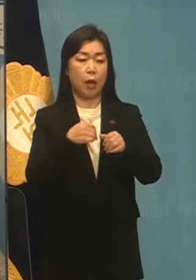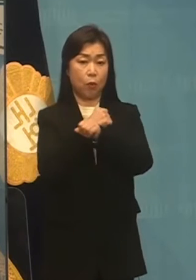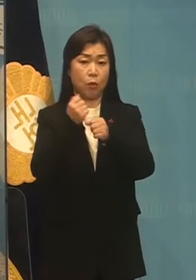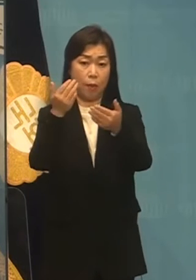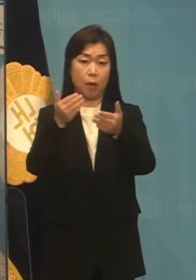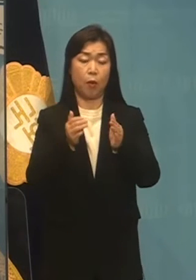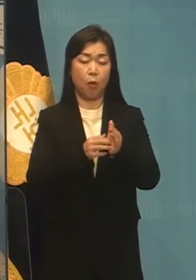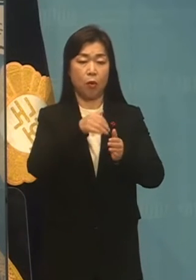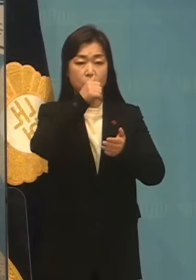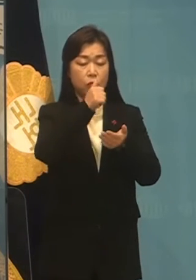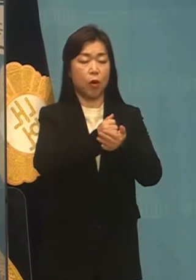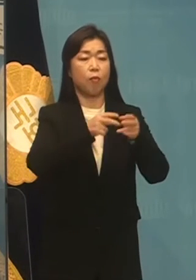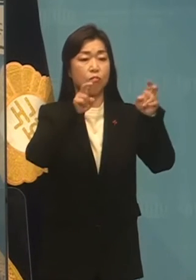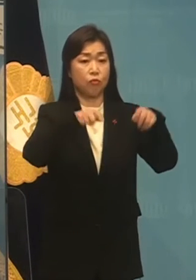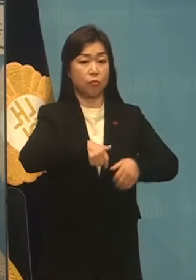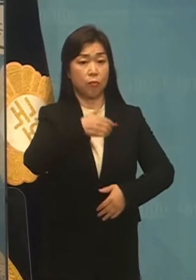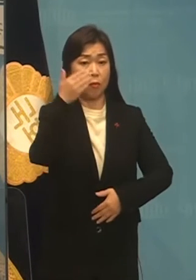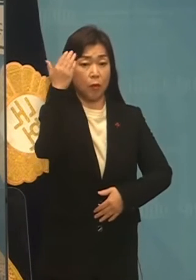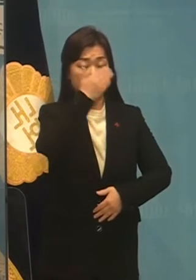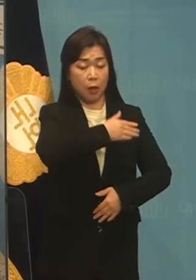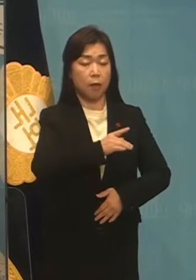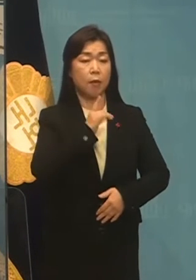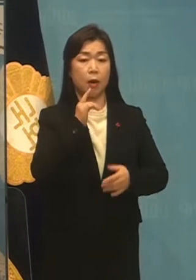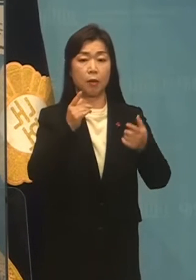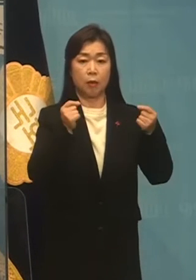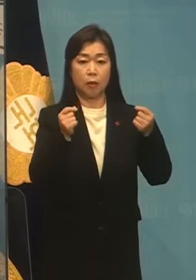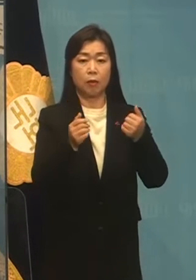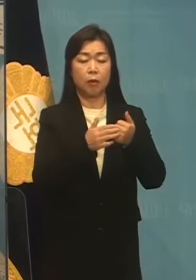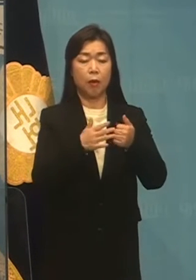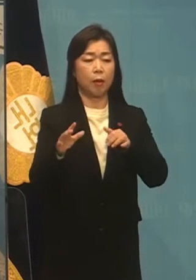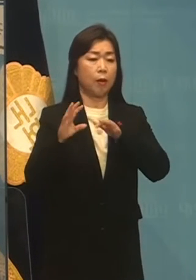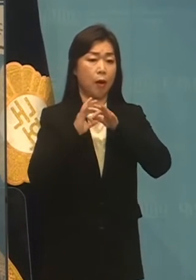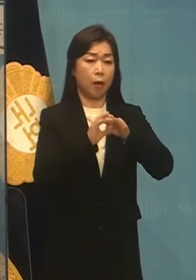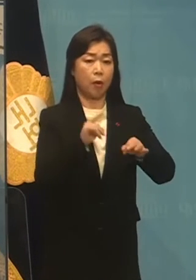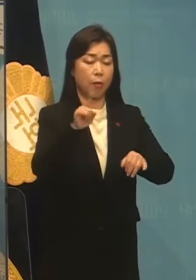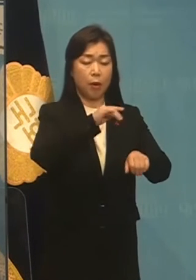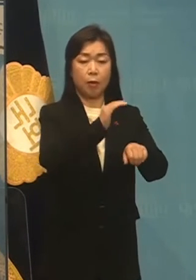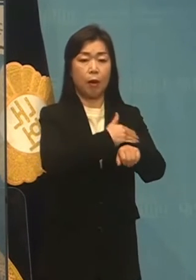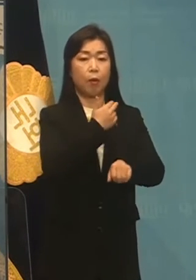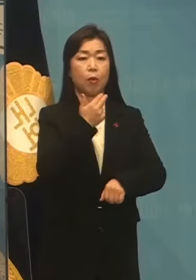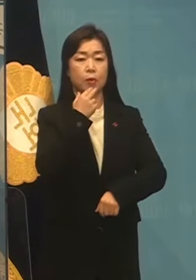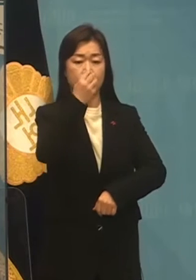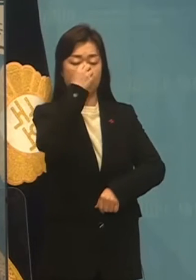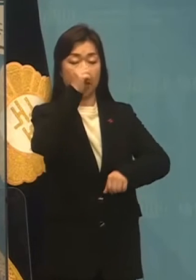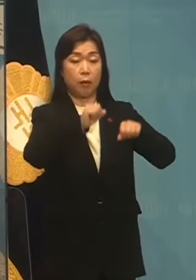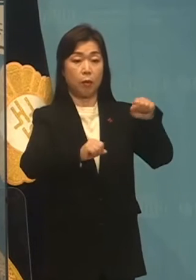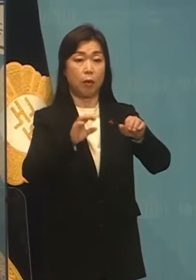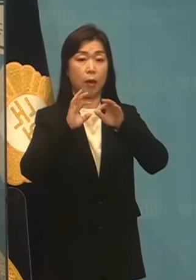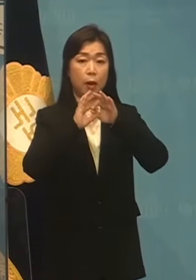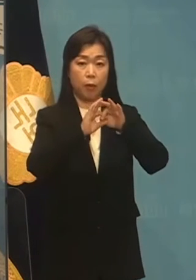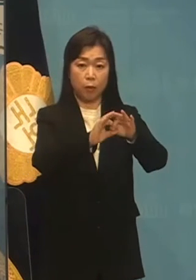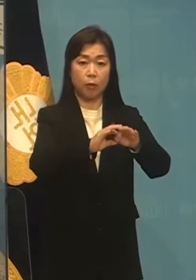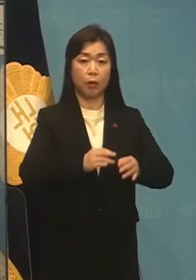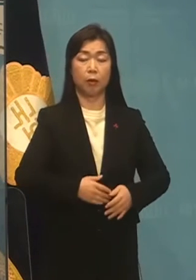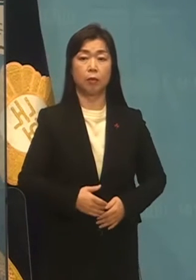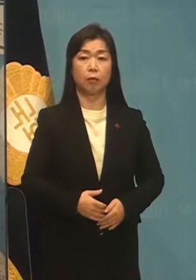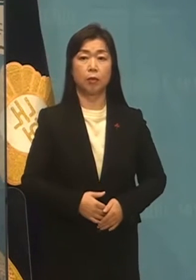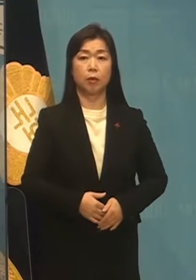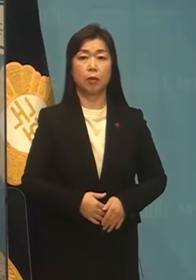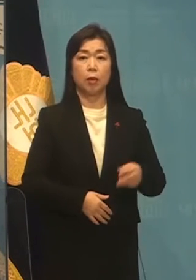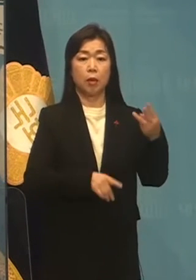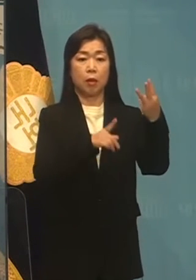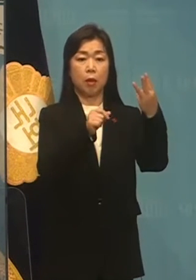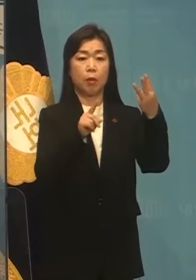듯 여전히 아무런 사과 없이 오만함의 극치를 보여주고 있습니다. 저는 지난